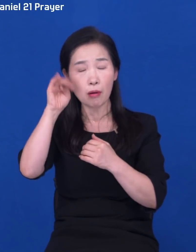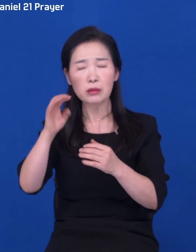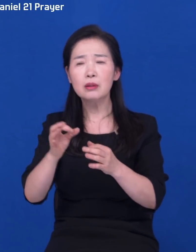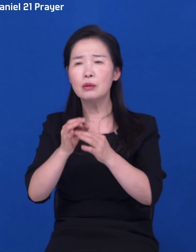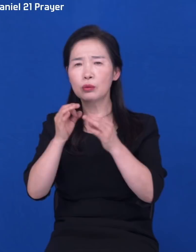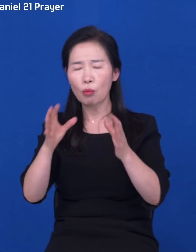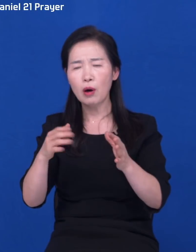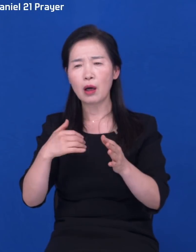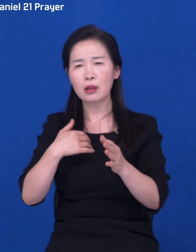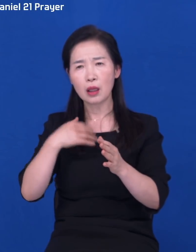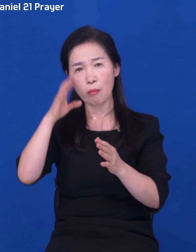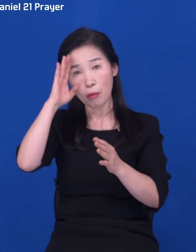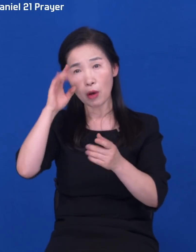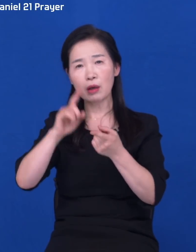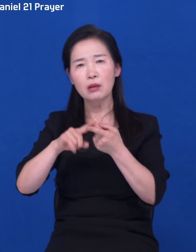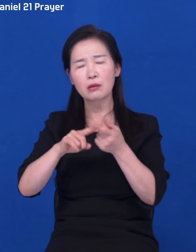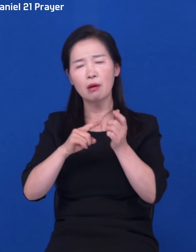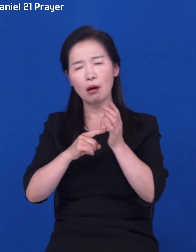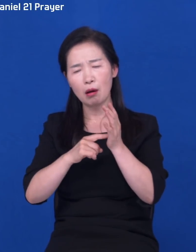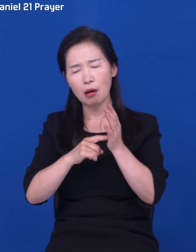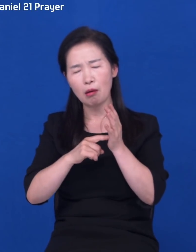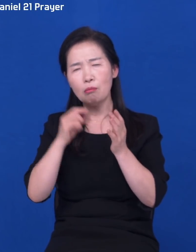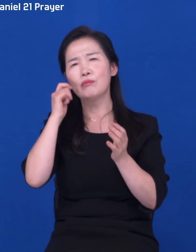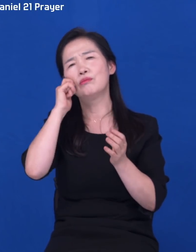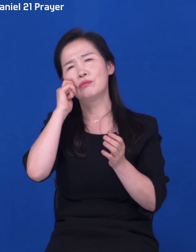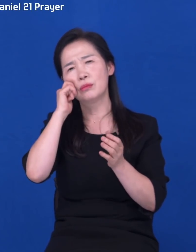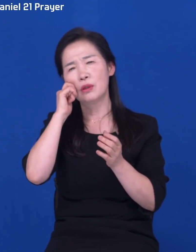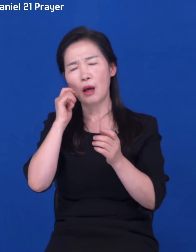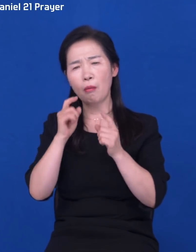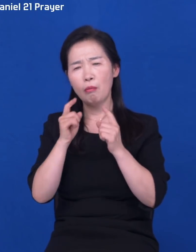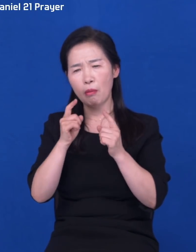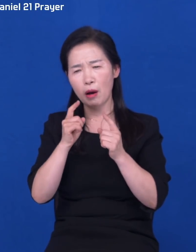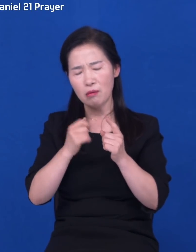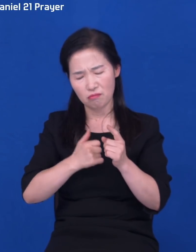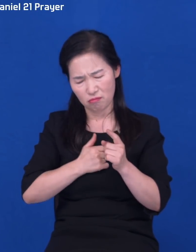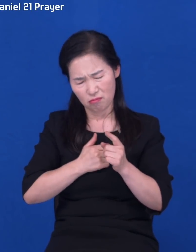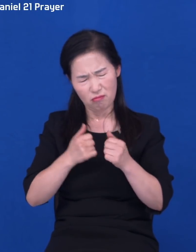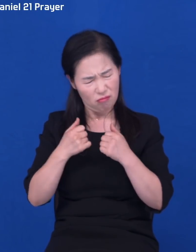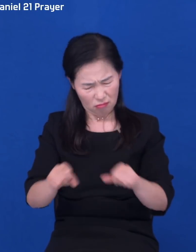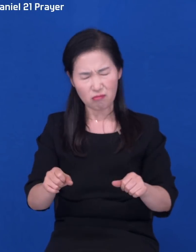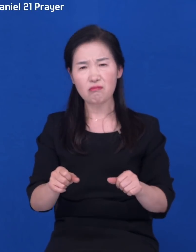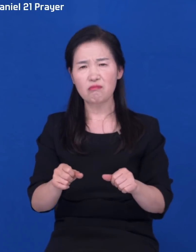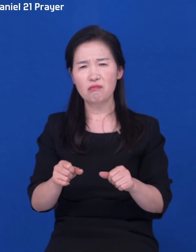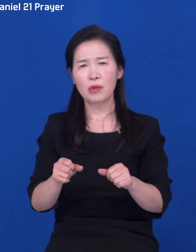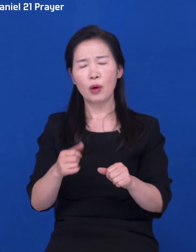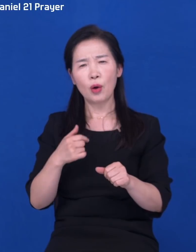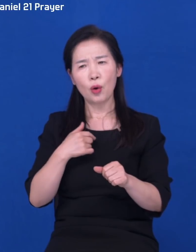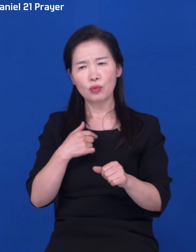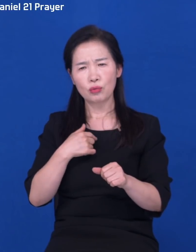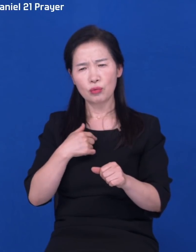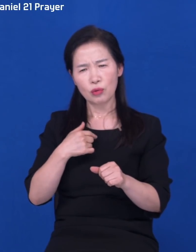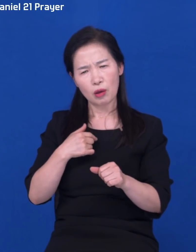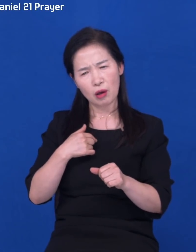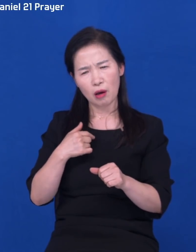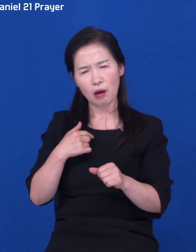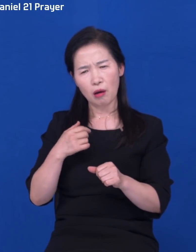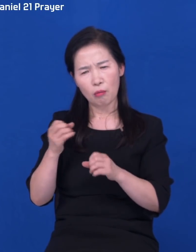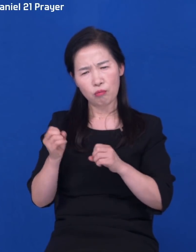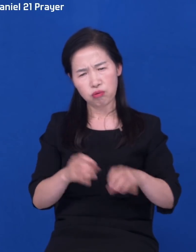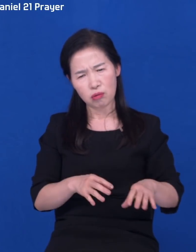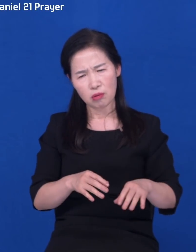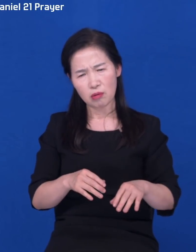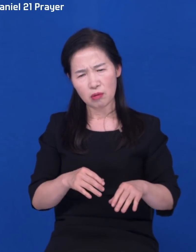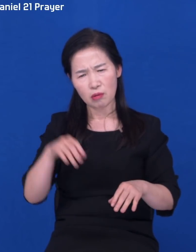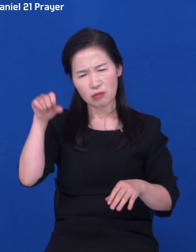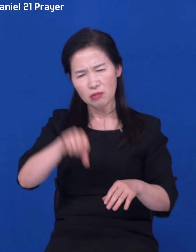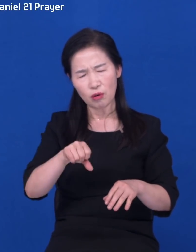못 하겠더라고요. 그리고 얘기하기도 싫었어요. 자존심이 상하고 왠지 내가 루저가 된 것 같은 기분, 왜 이렇게 저주를